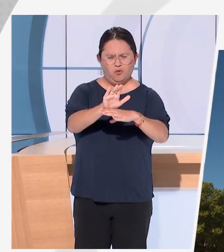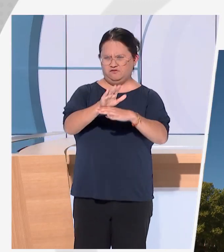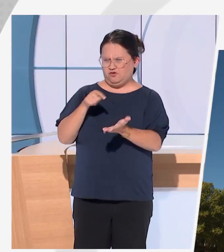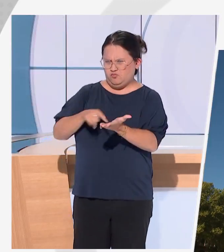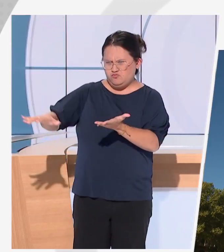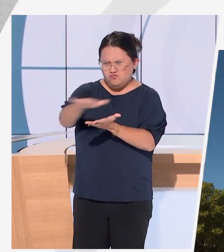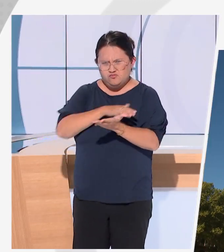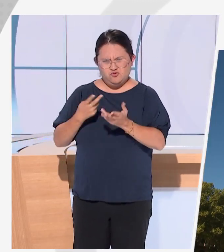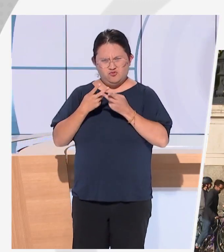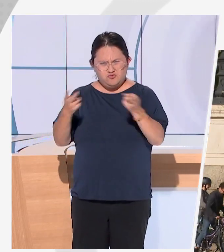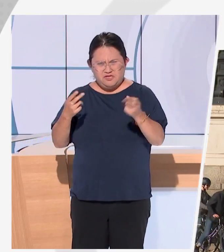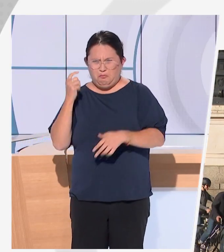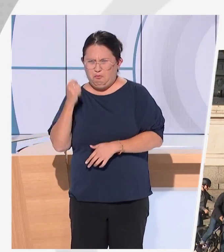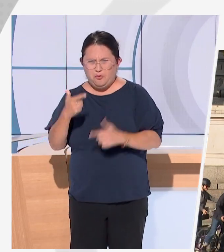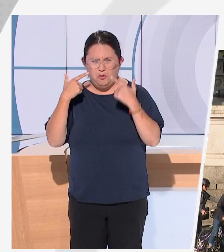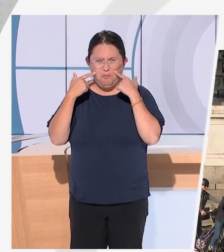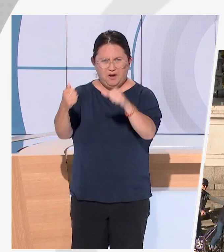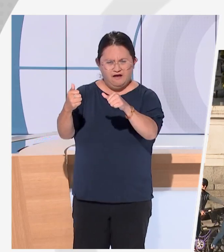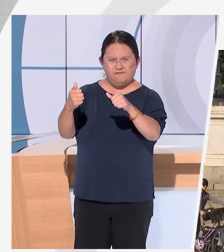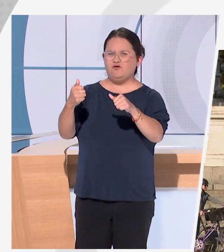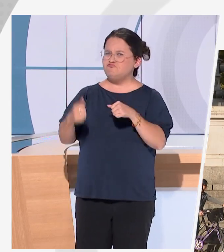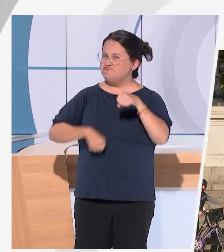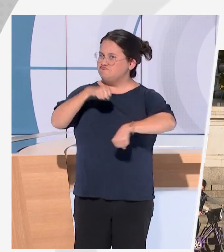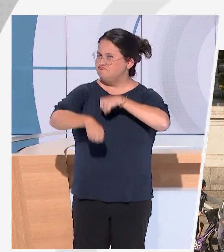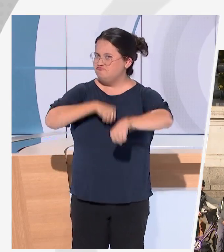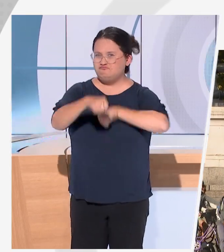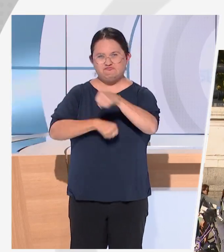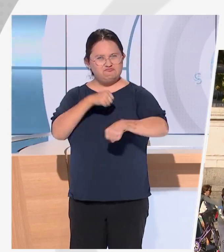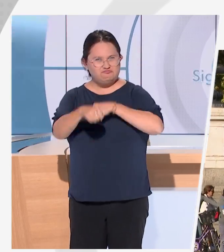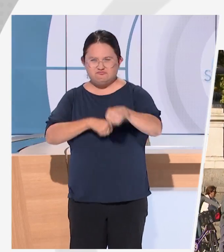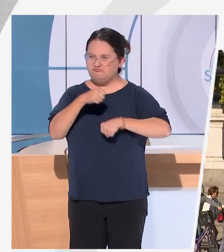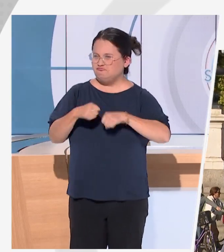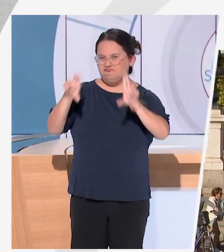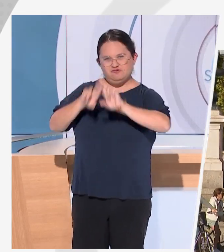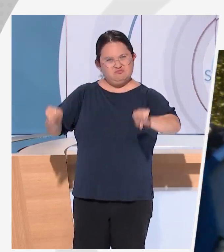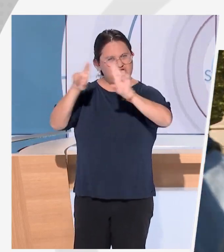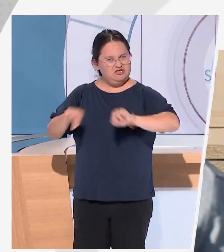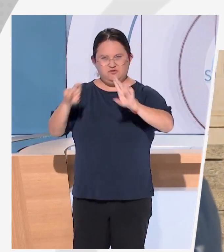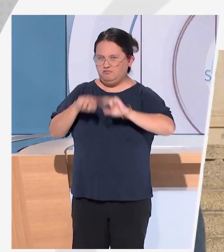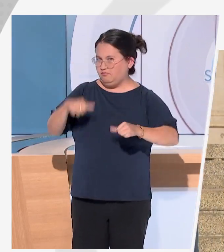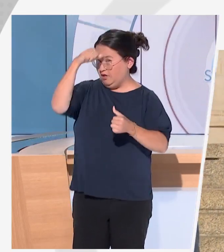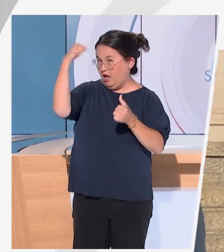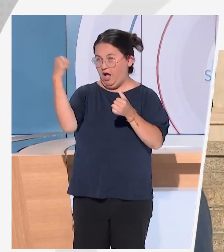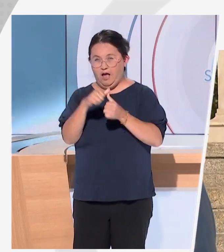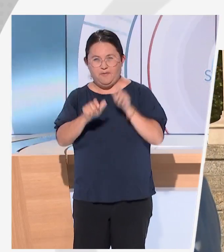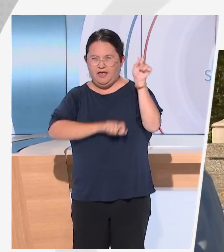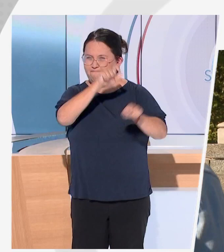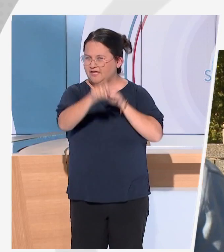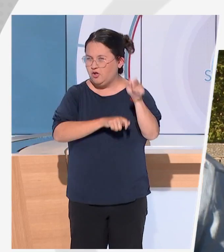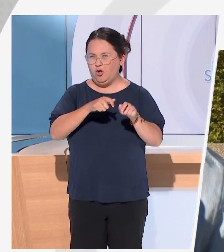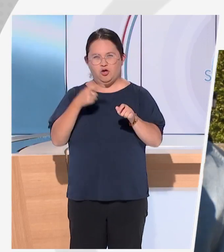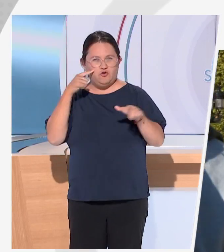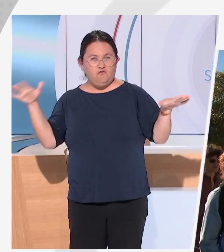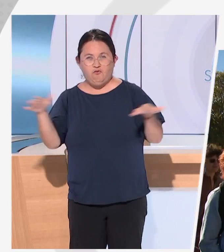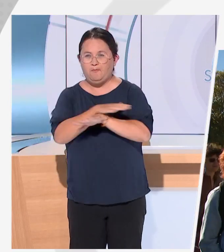public. Une discrétion mise en avant lors de cette balade à vélo, où elle rappelle l'absence de grandes figures comme celle de Teresa